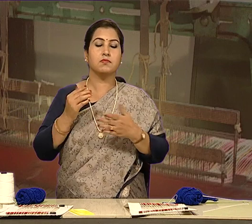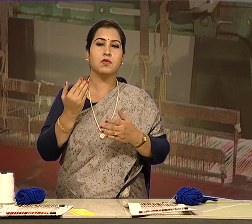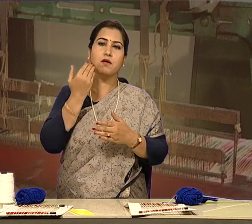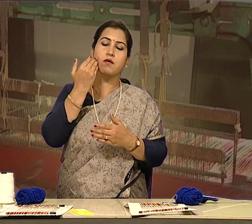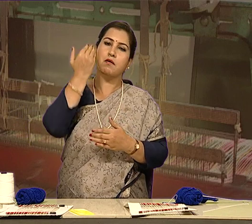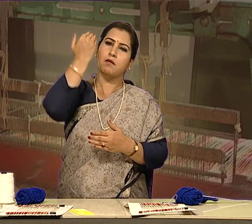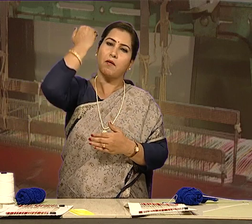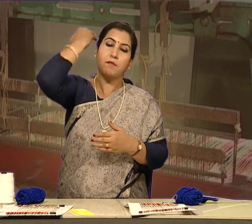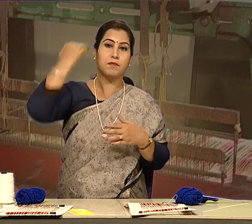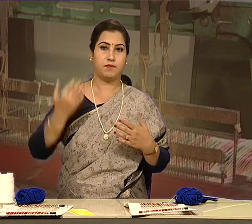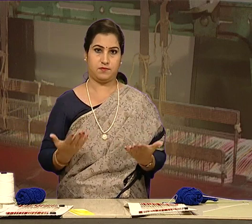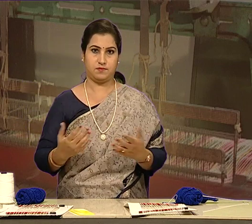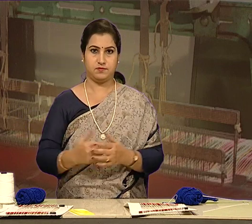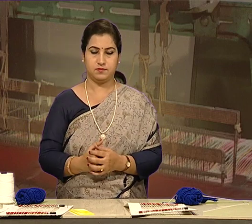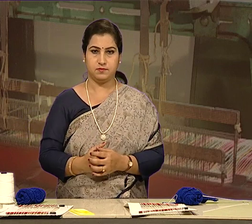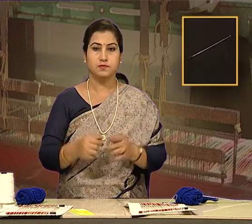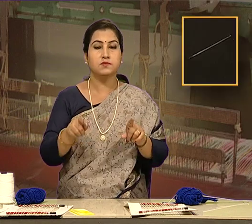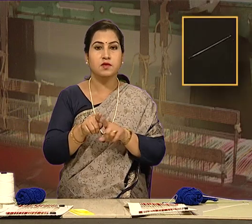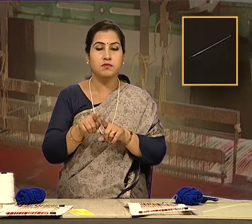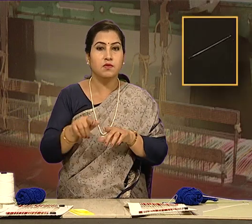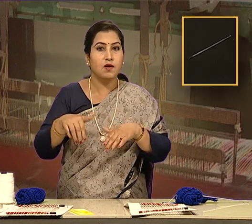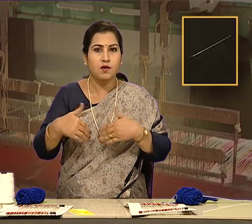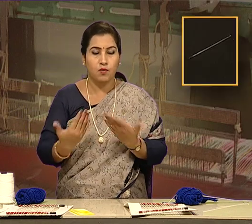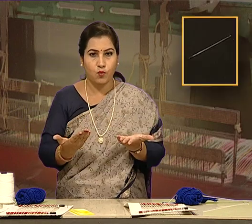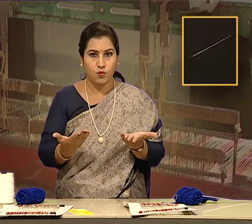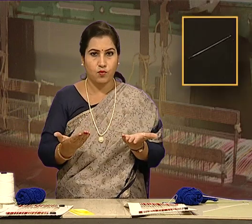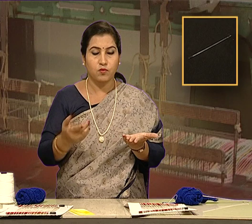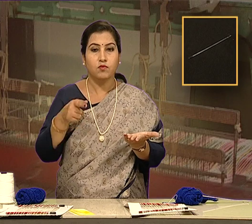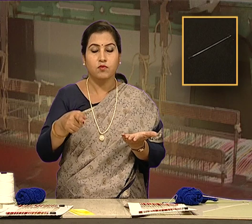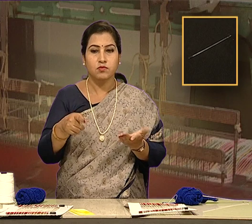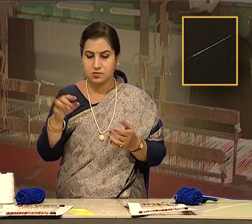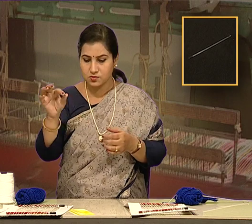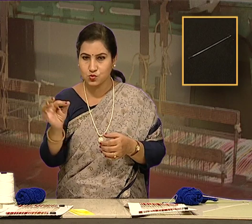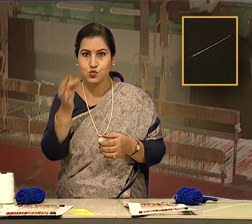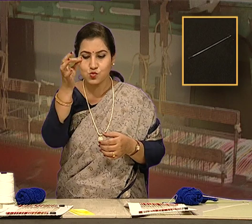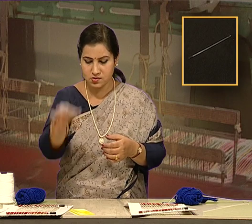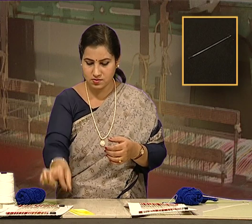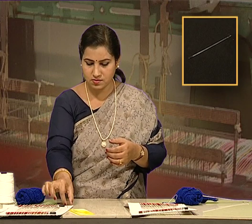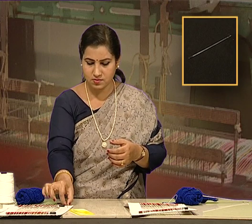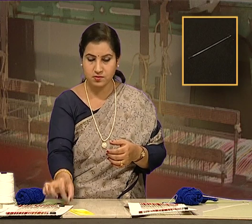है और किस प्रकार सुई या सिलाई मशीन